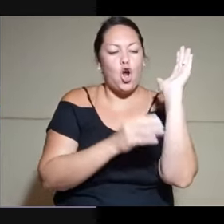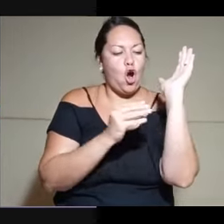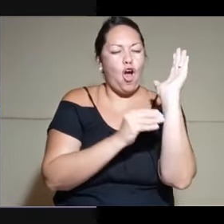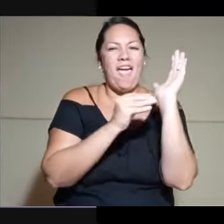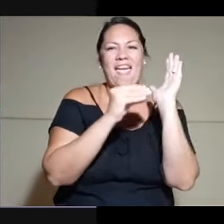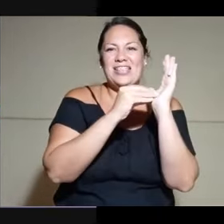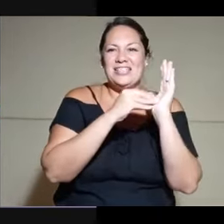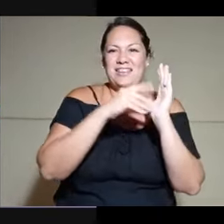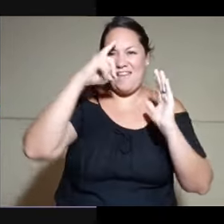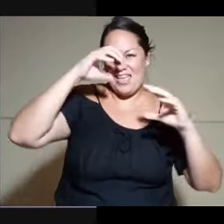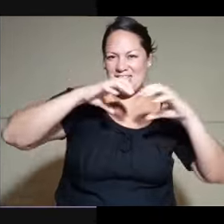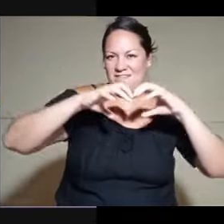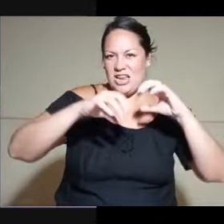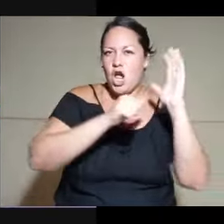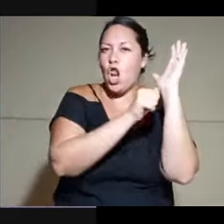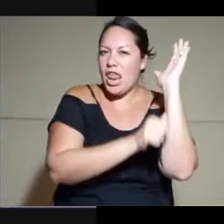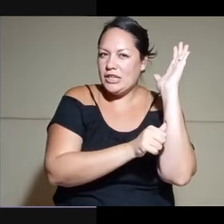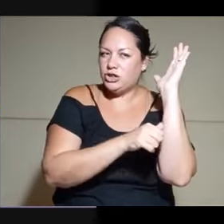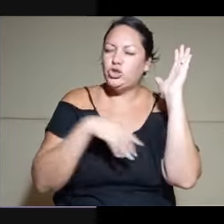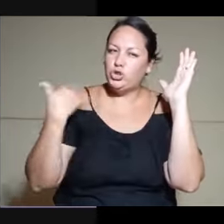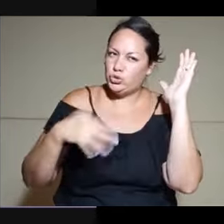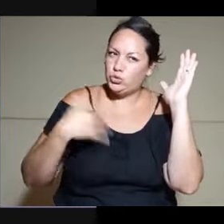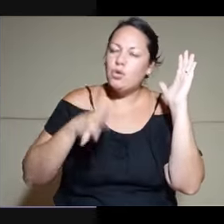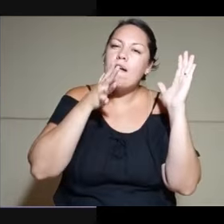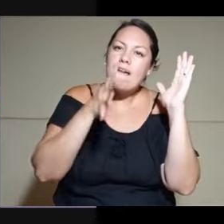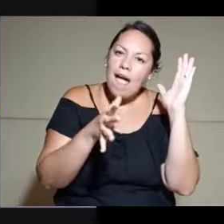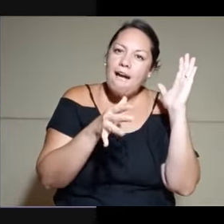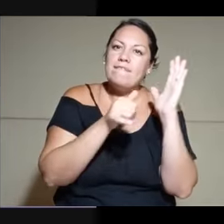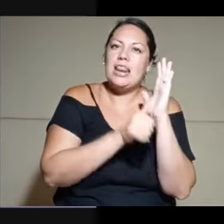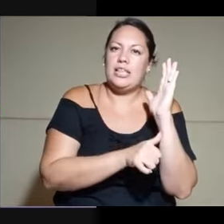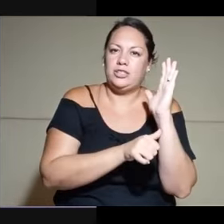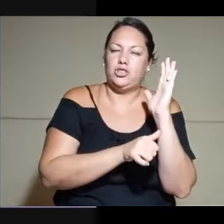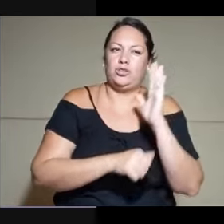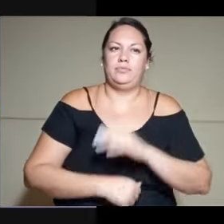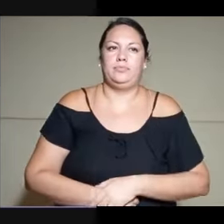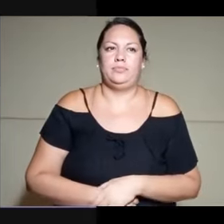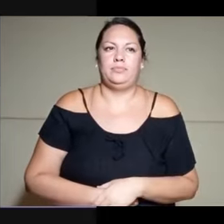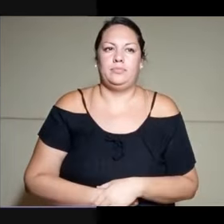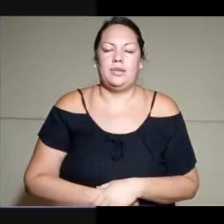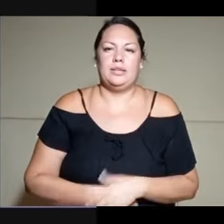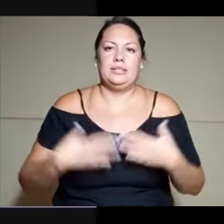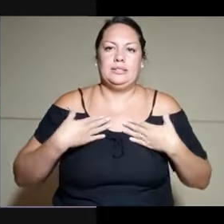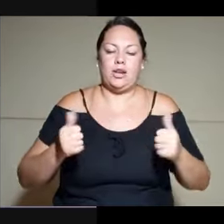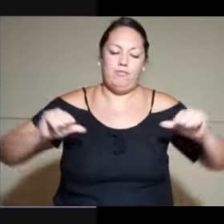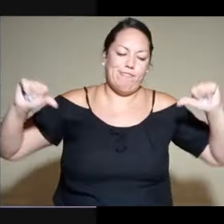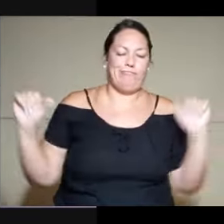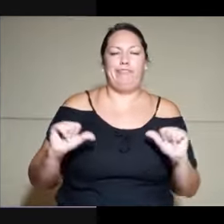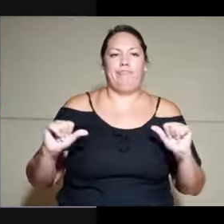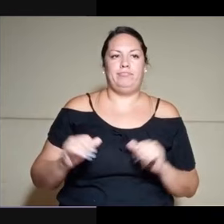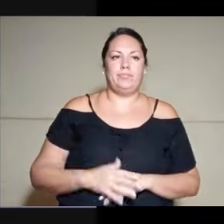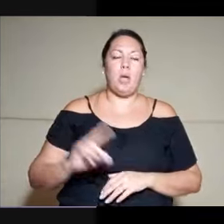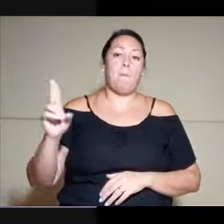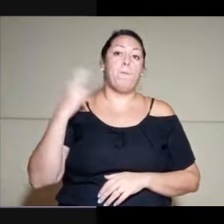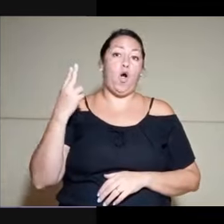Bien. Bueno, con eso hemos terminado el tronco encefálico. Fíjense la importancia que tiene. Fíjense que las lesiones del tronco encefálico